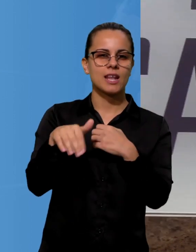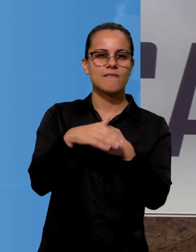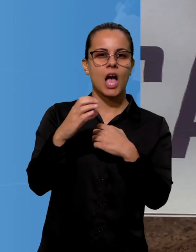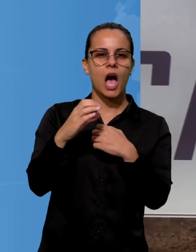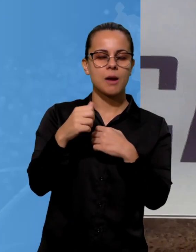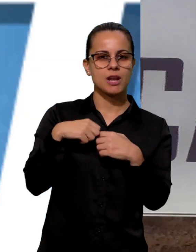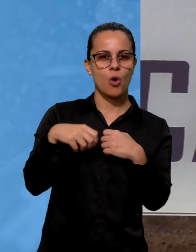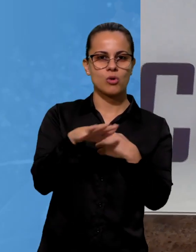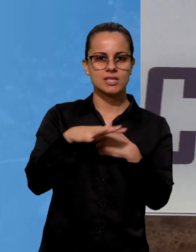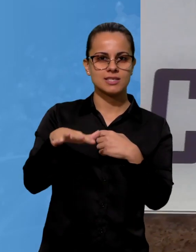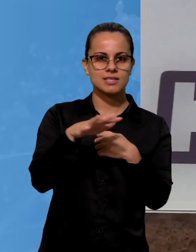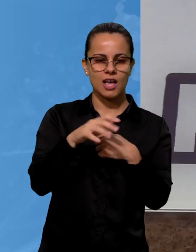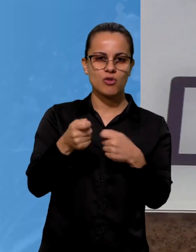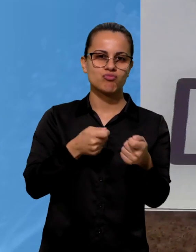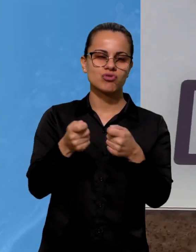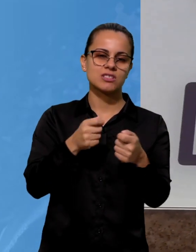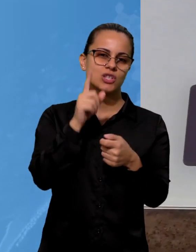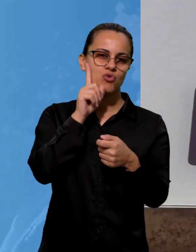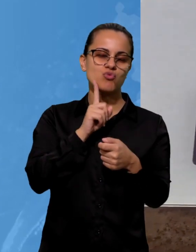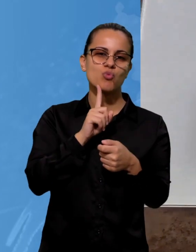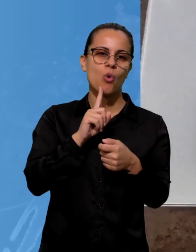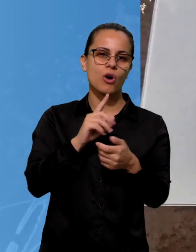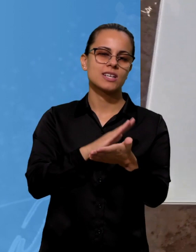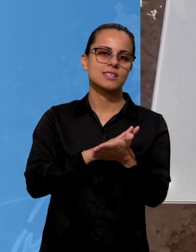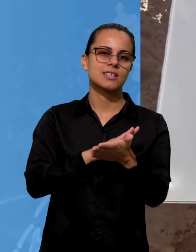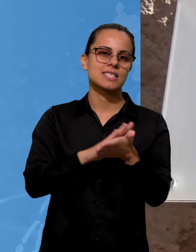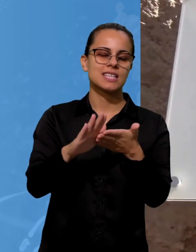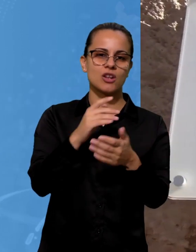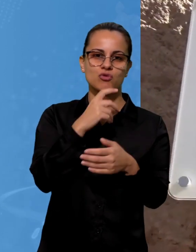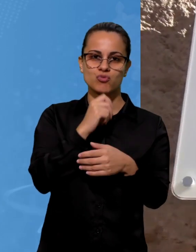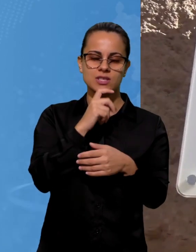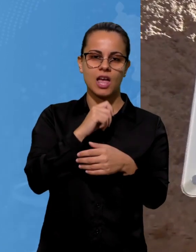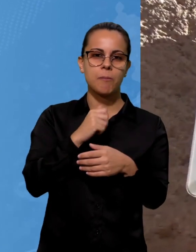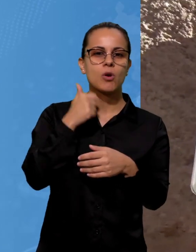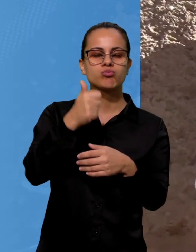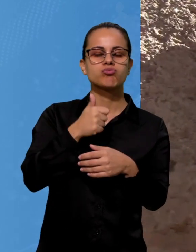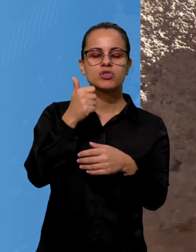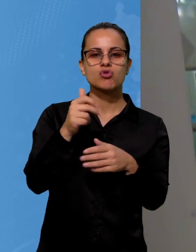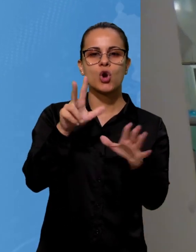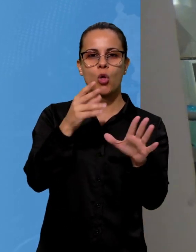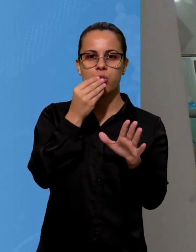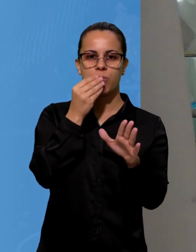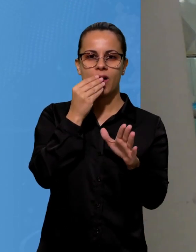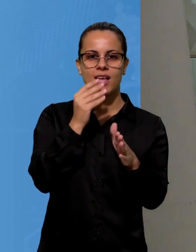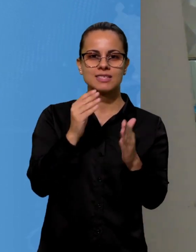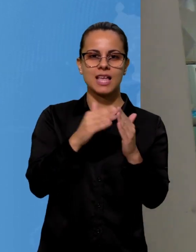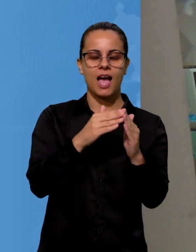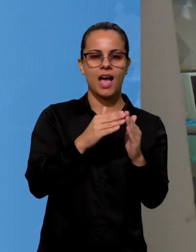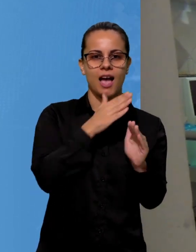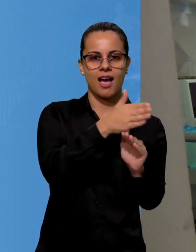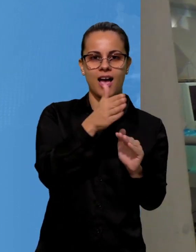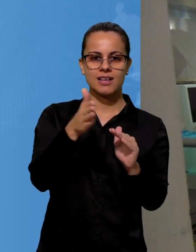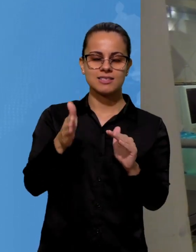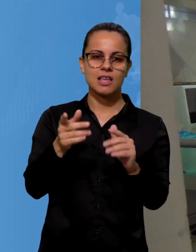gestita dall'Istituto Religioso delle Figlie di San Giuseppe, distribuisce quotidianamente 8 pasti a domicilio, almeno 25